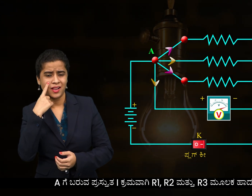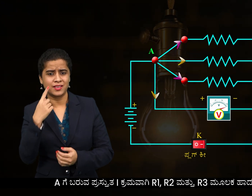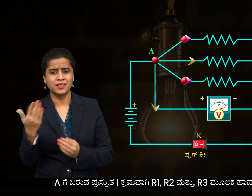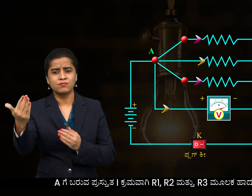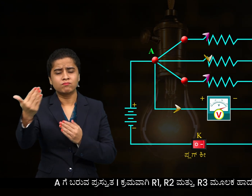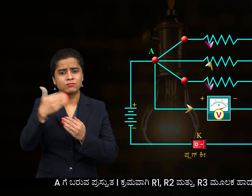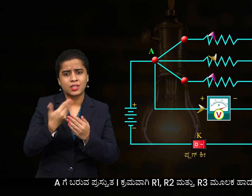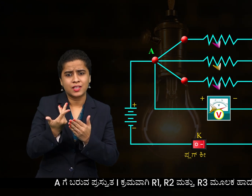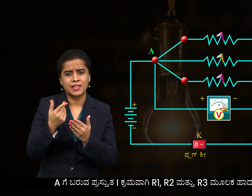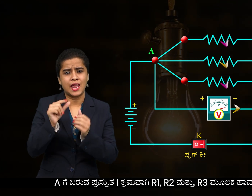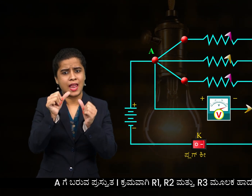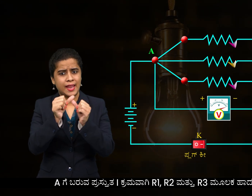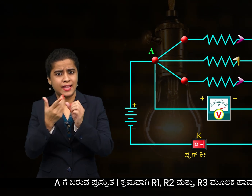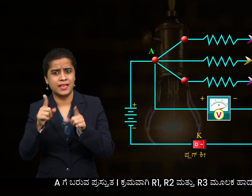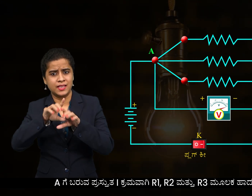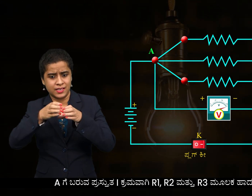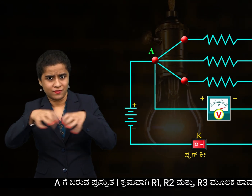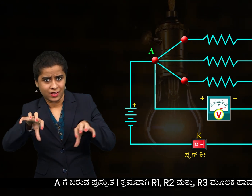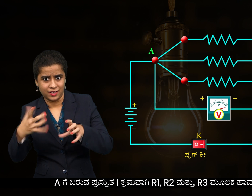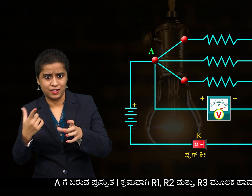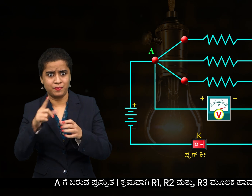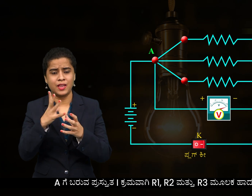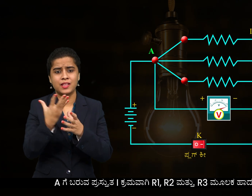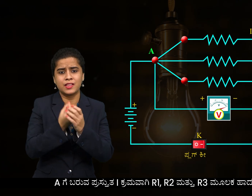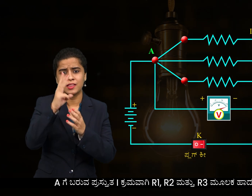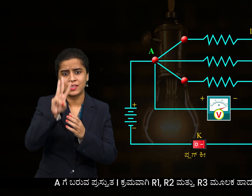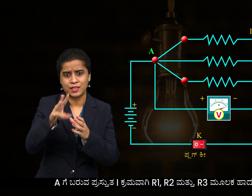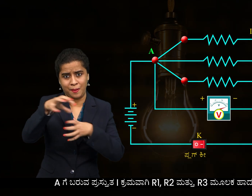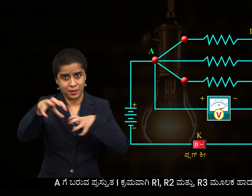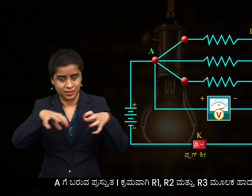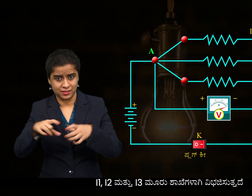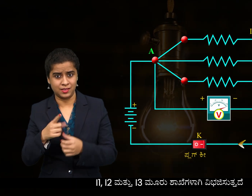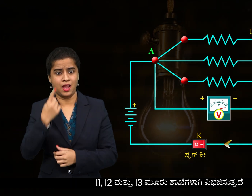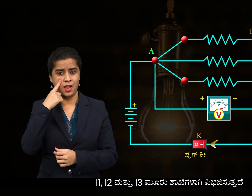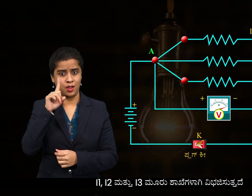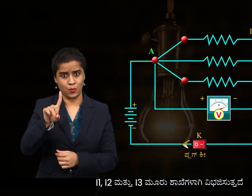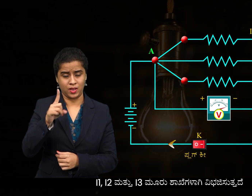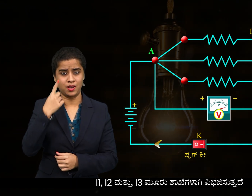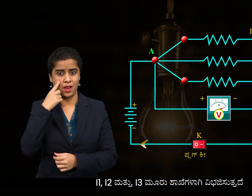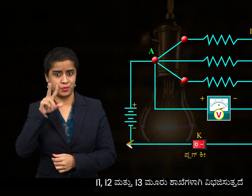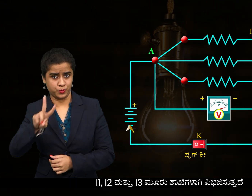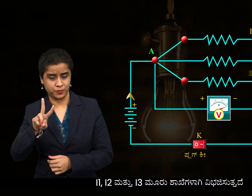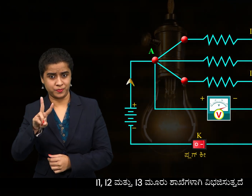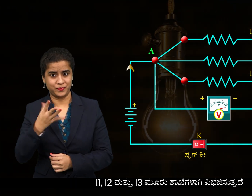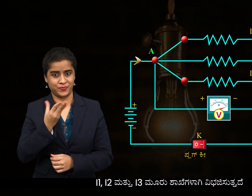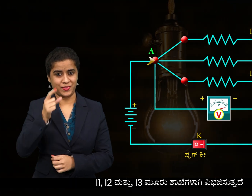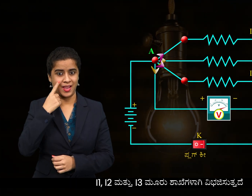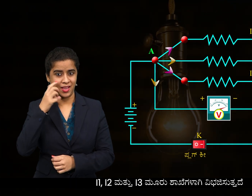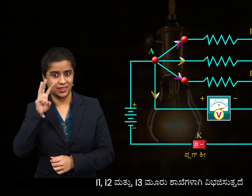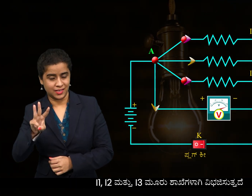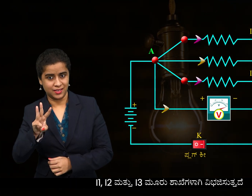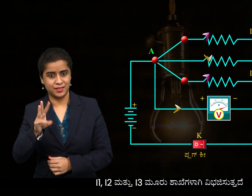ಒಂದು ಕ್ರಮವಾಗಿ R1, R2 ಮತ್ತು R3 ಮೂಲಕ ಹಾದುಹೋಗುವ 1, 12